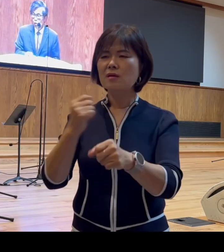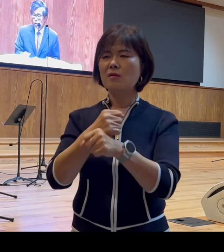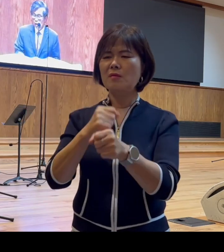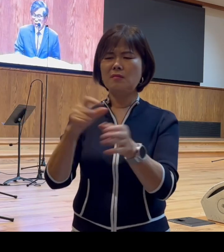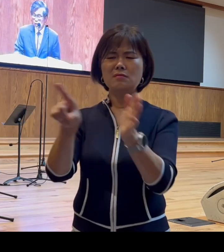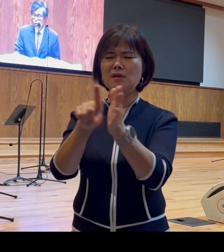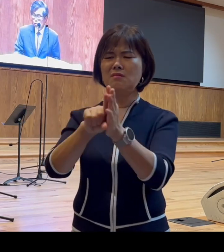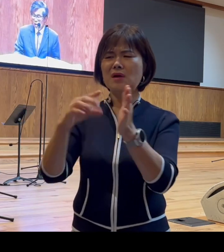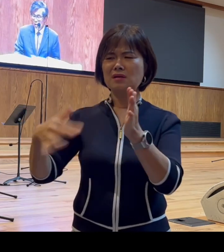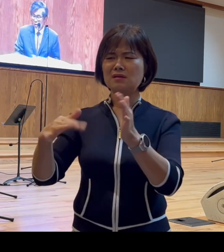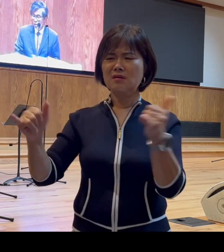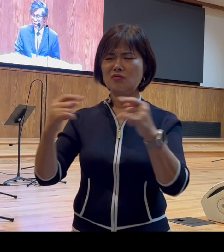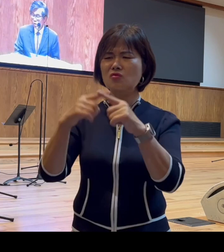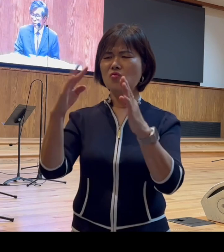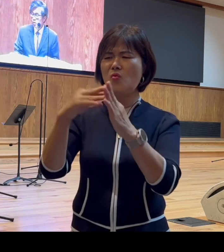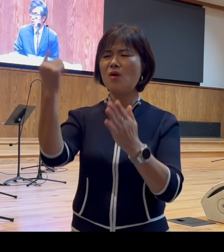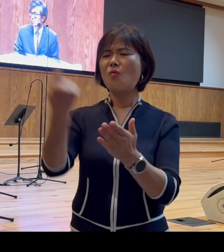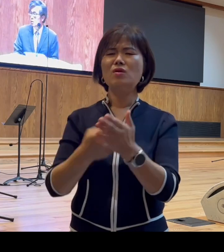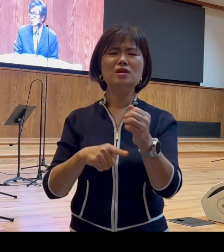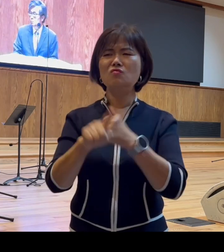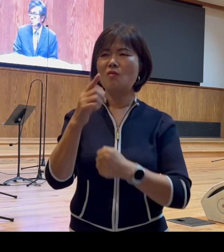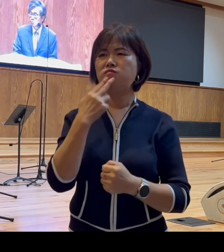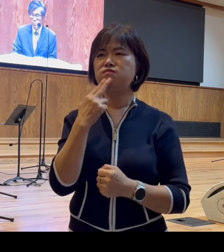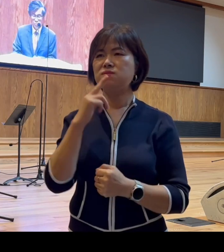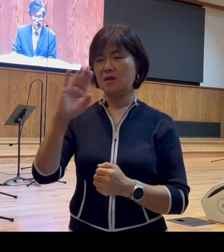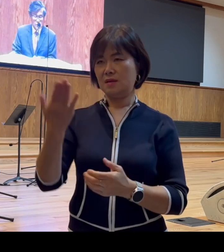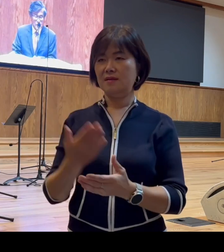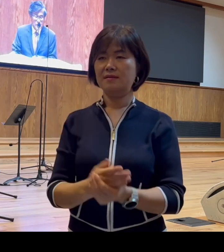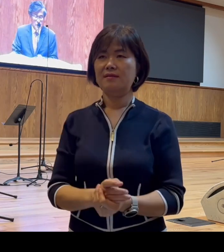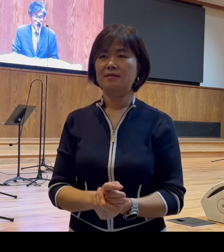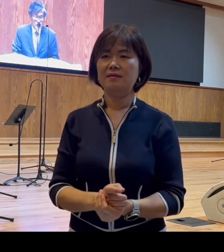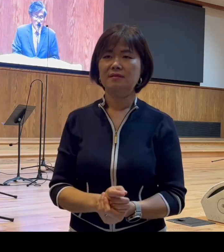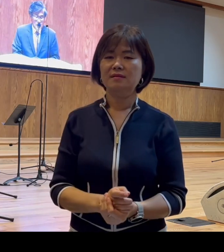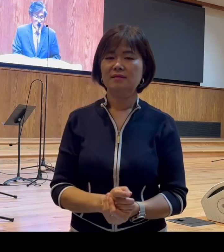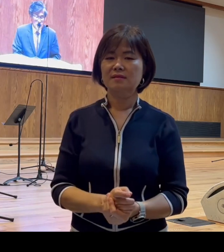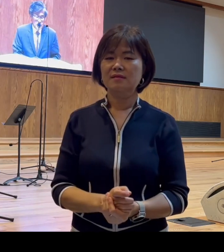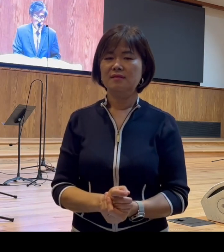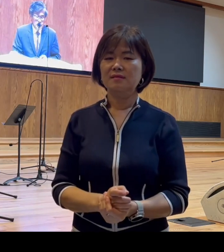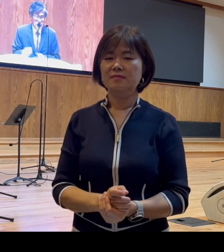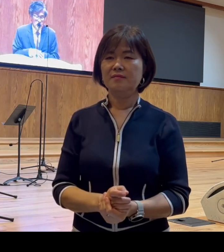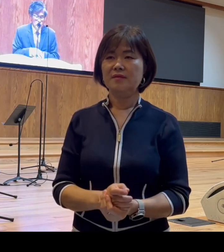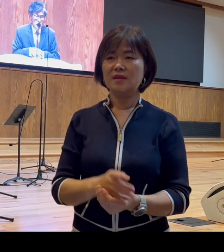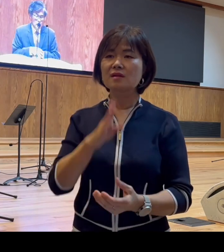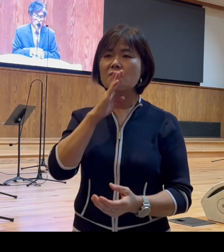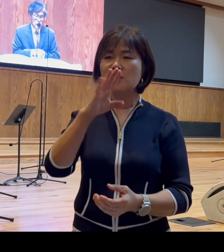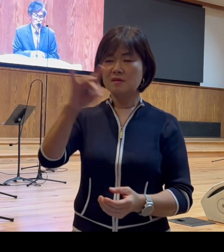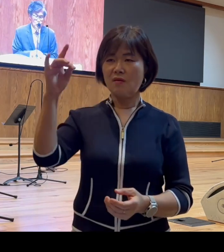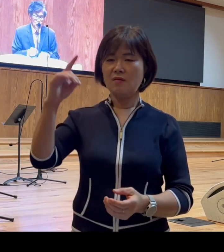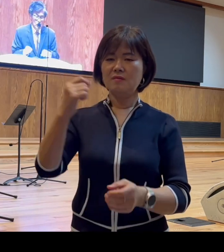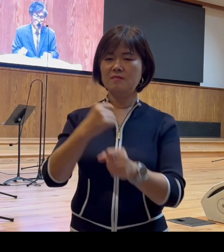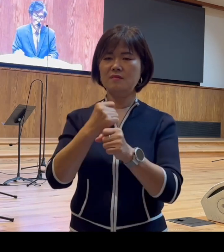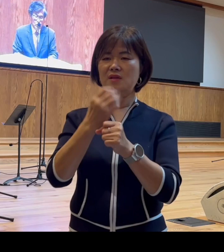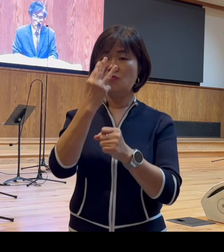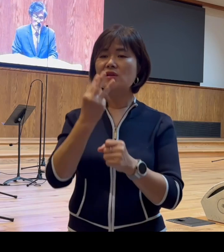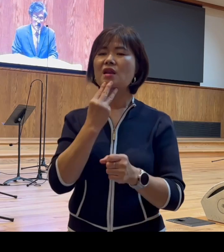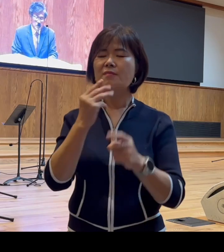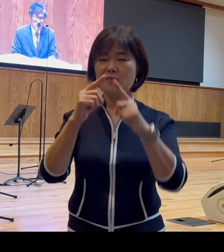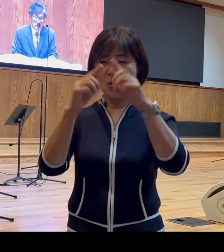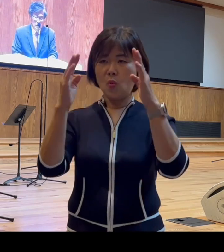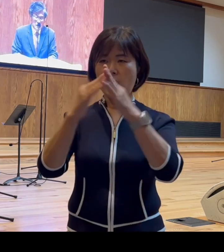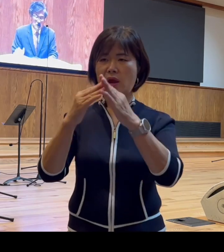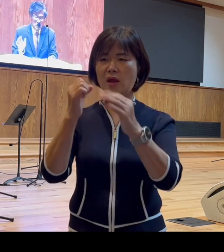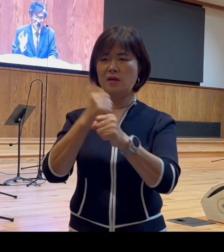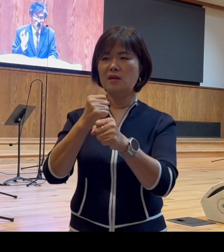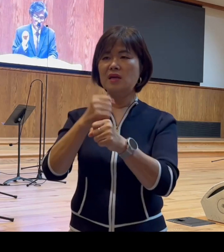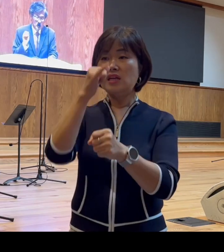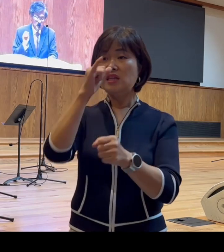불신자들이 교회에 갈 이유가 없는 것입니다. 1세기 예루살렘 교회는 유무상통하는